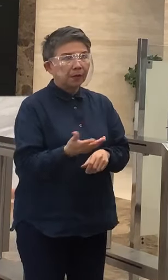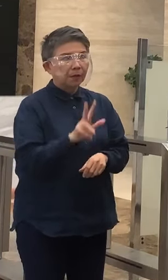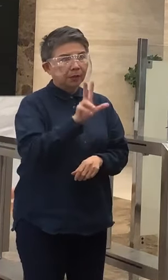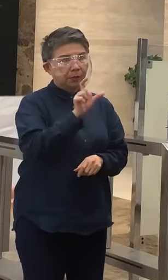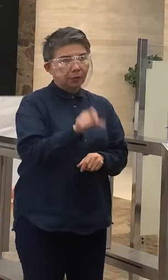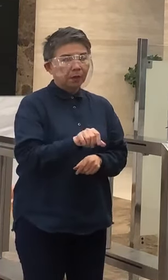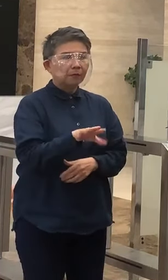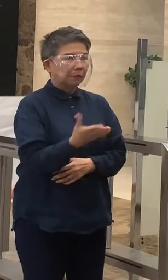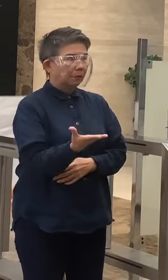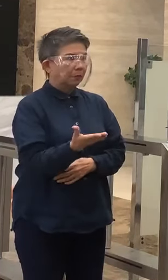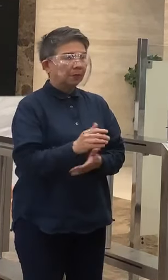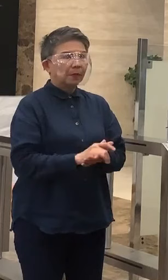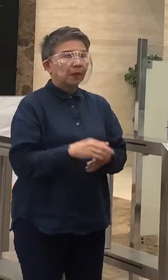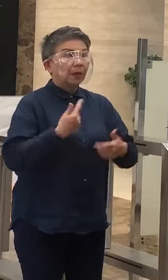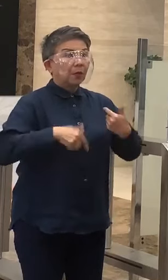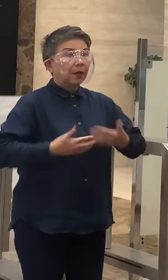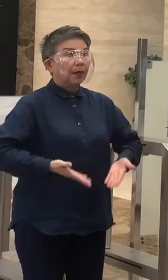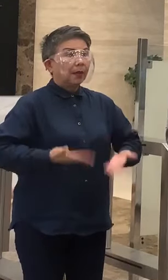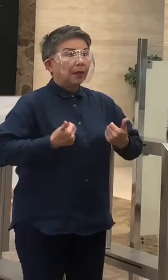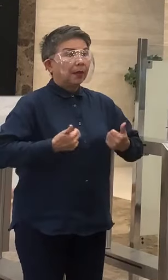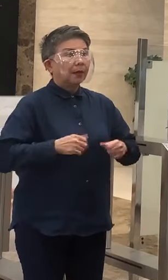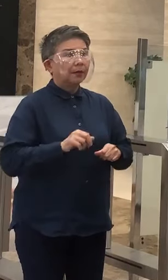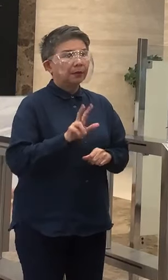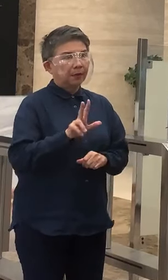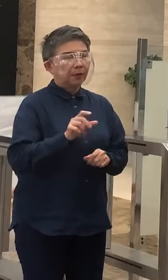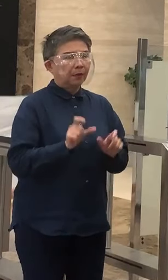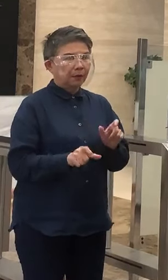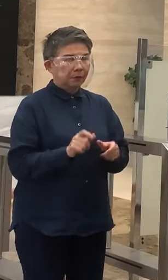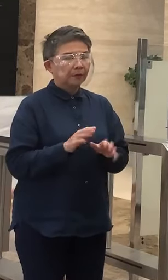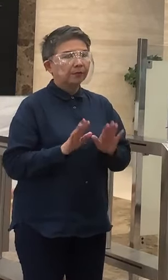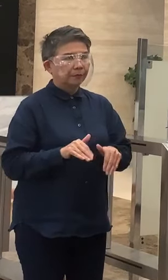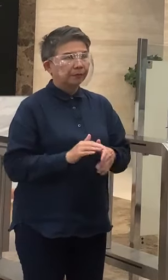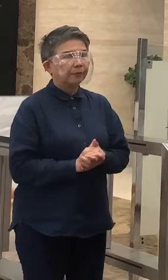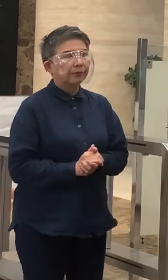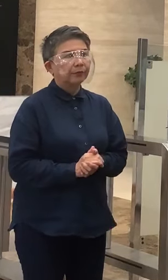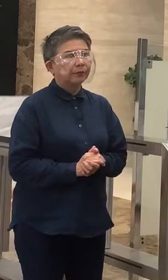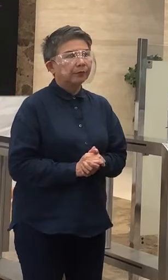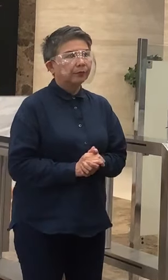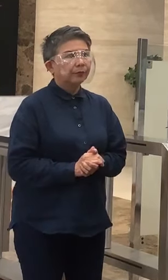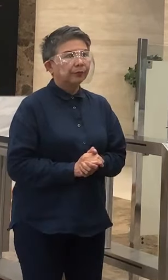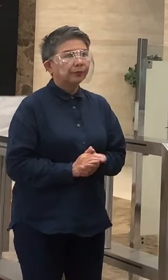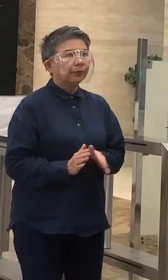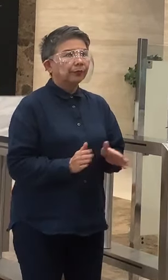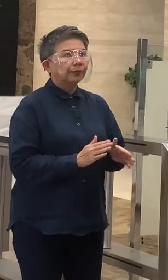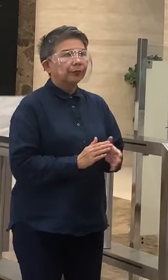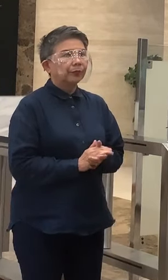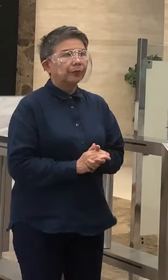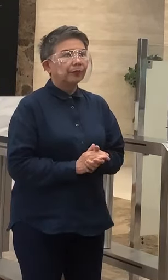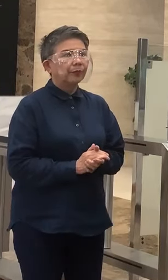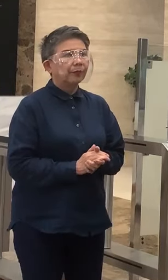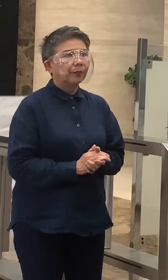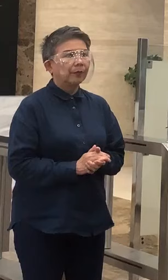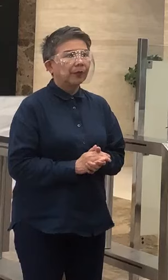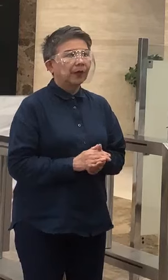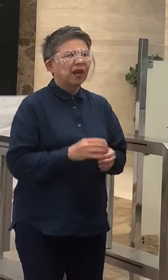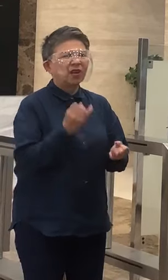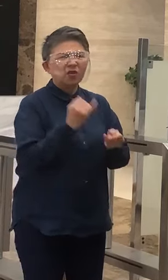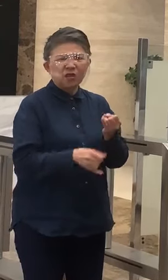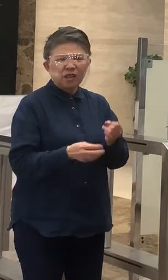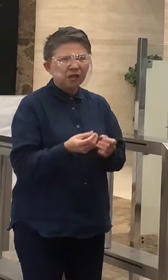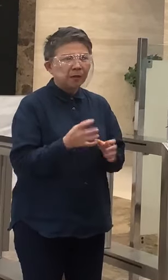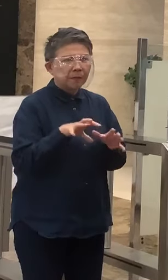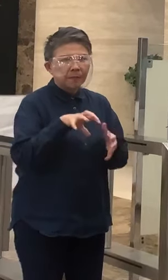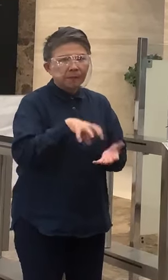banyak tiga orang dan luka ringan sebanyak tiga bathub Hai kebiasaannya buruknya Maurer